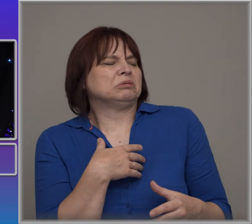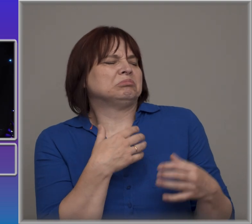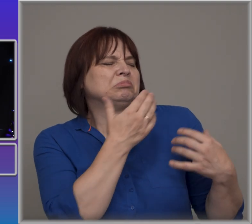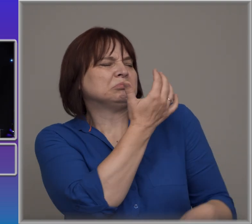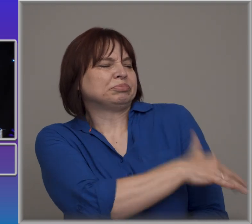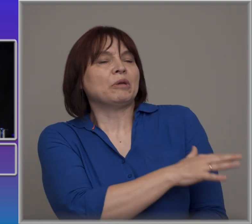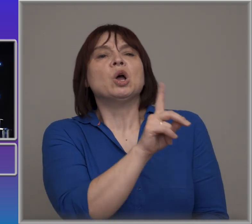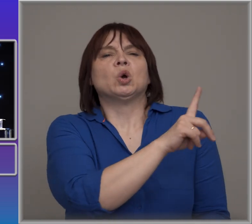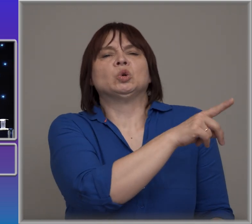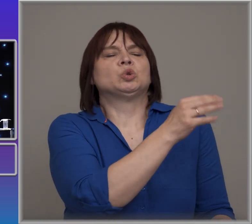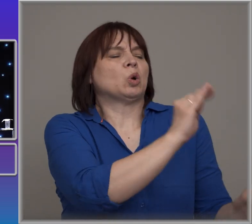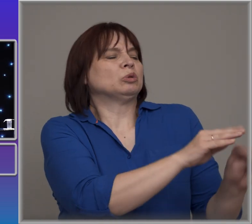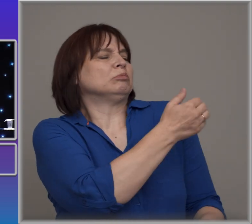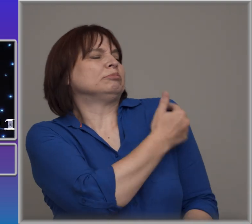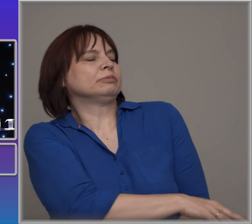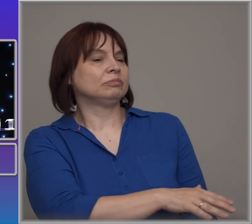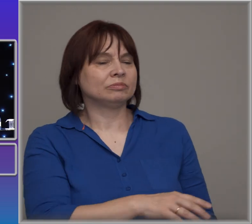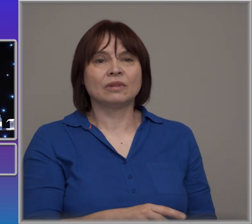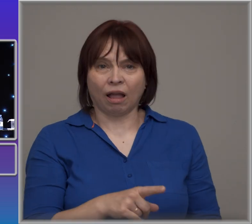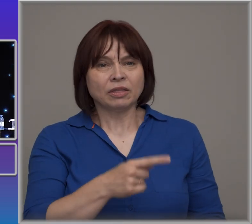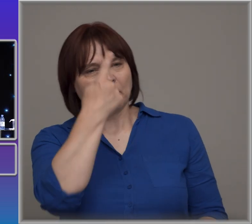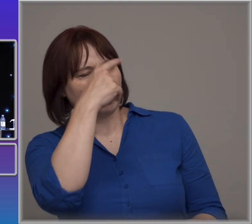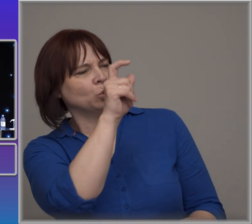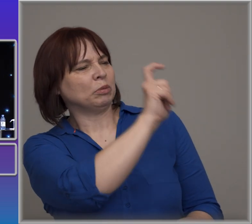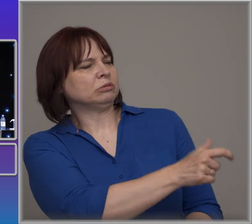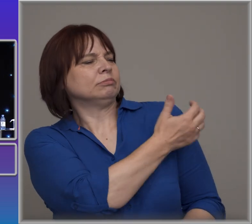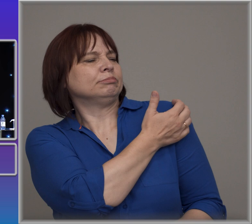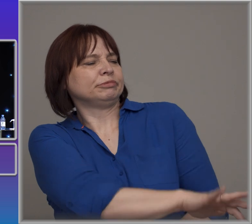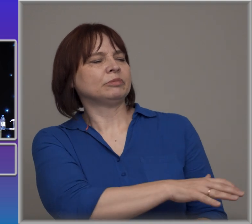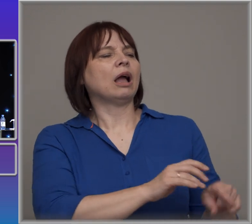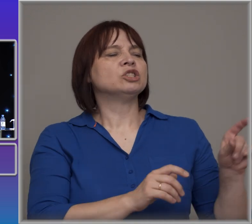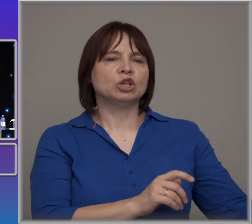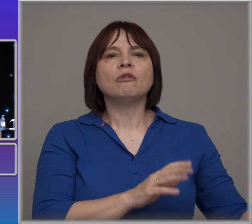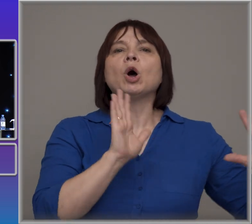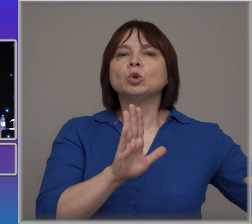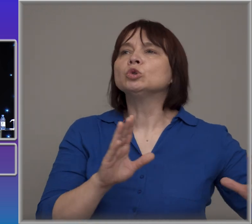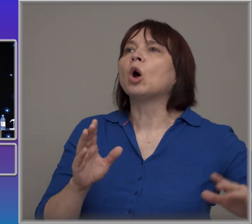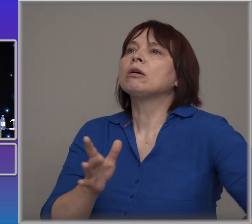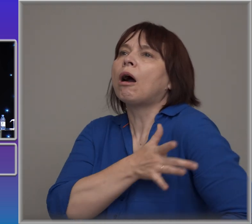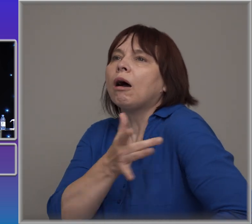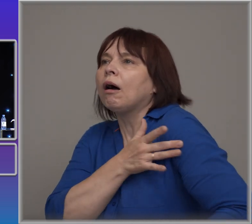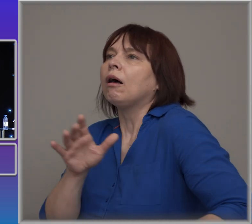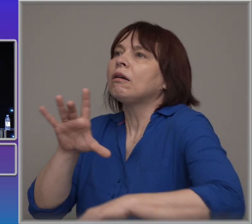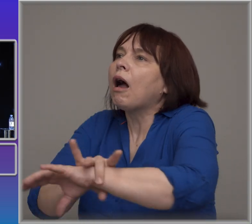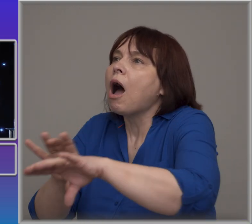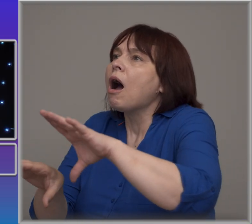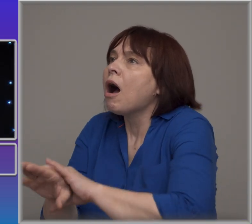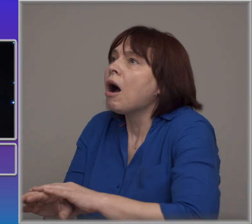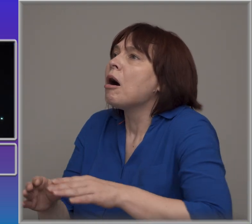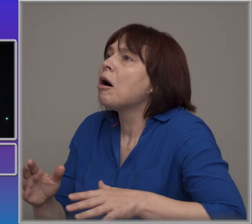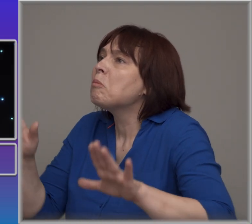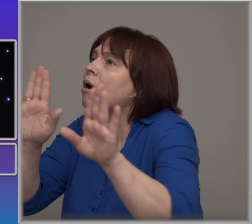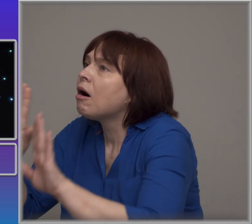который открывает себя в Библии, не гнушается работой, он открывает себя в работе. Он проявляет себя